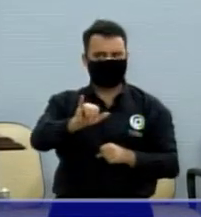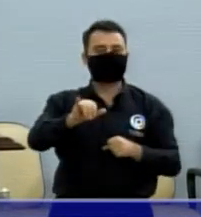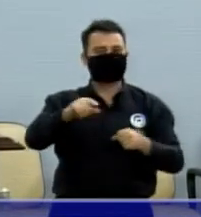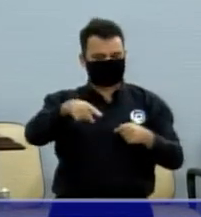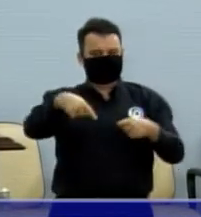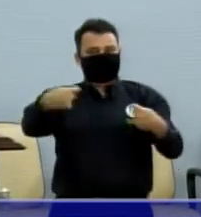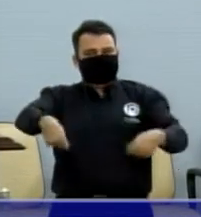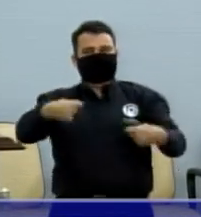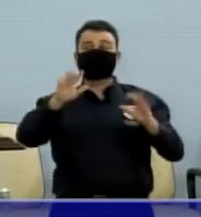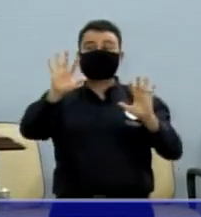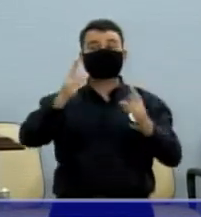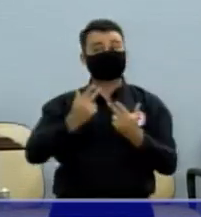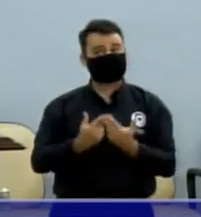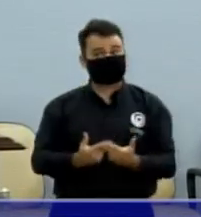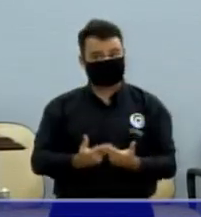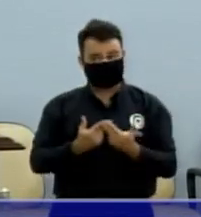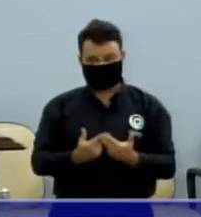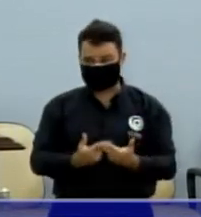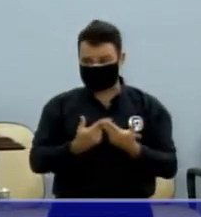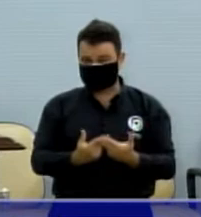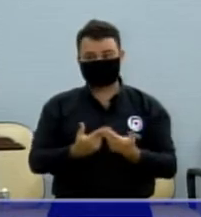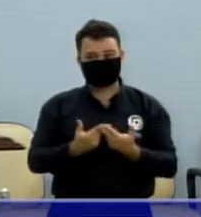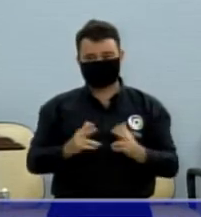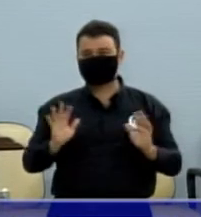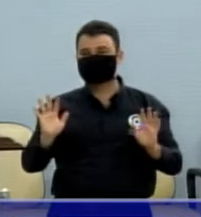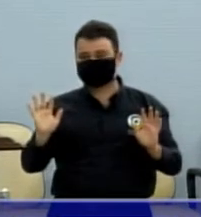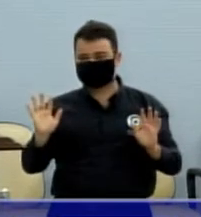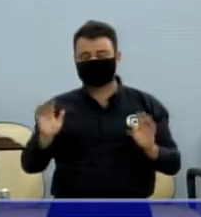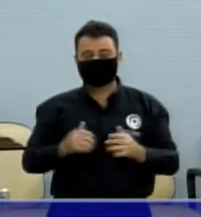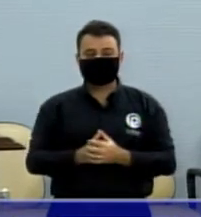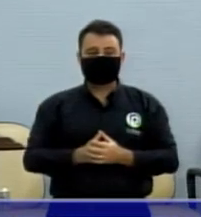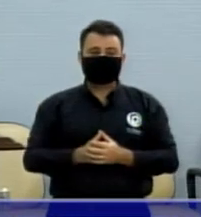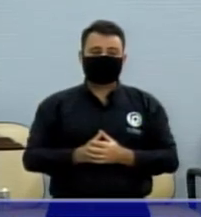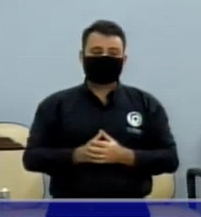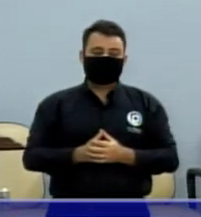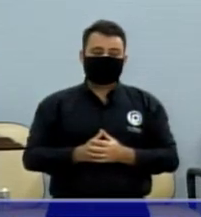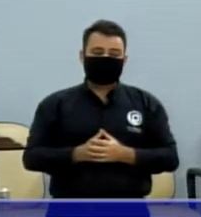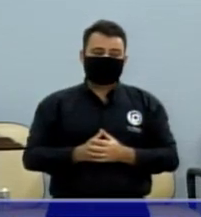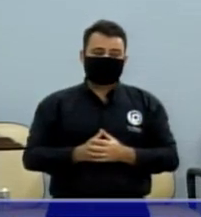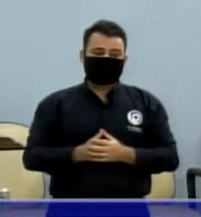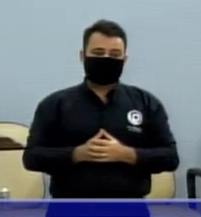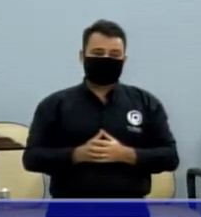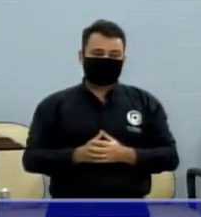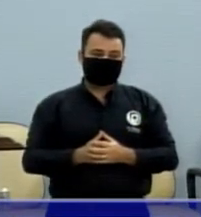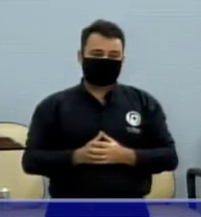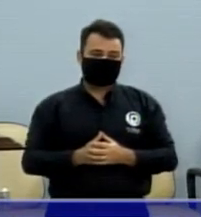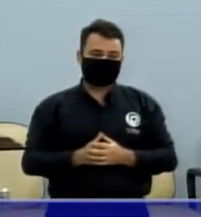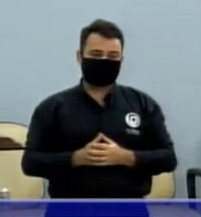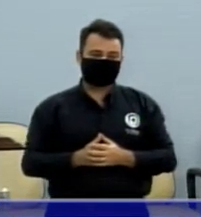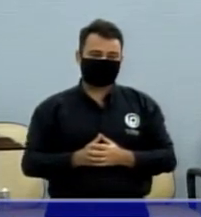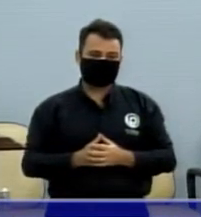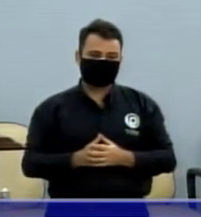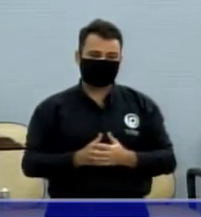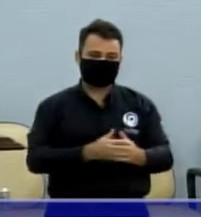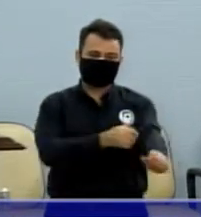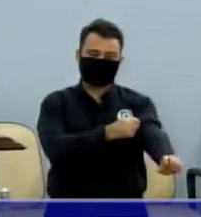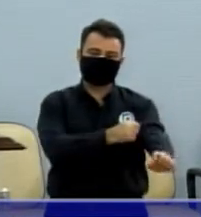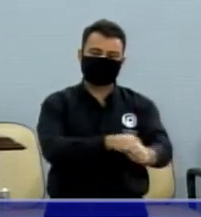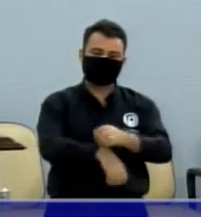uma intervenção pesada. Então, vai haver 60 dias? É isso? 60 dias?